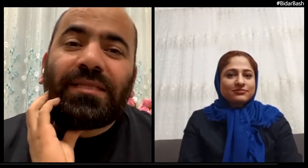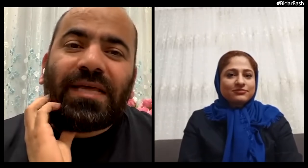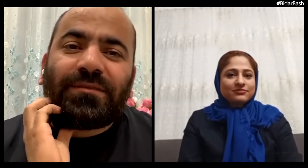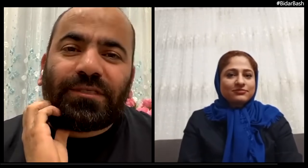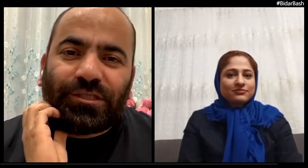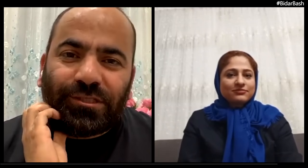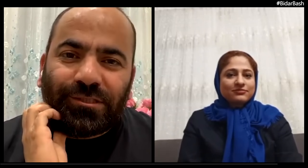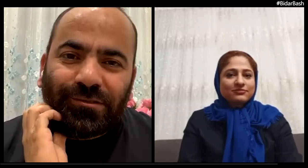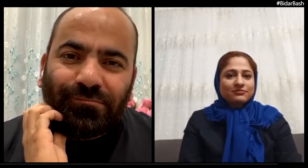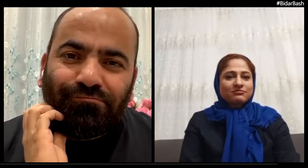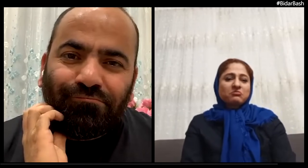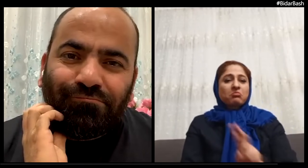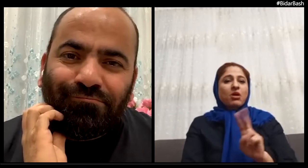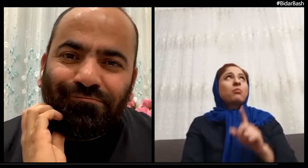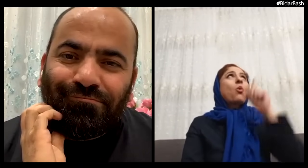به رخ بندت بکشیش،